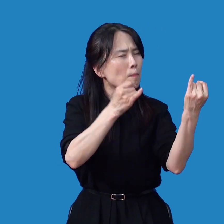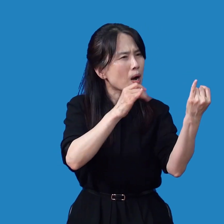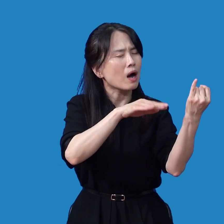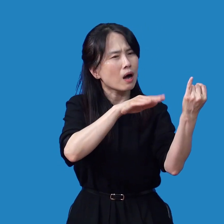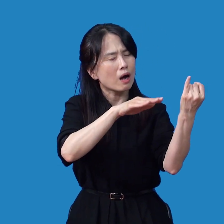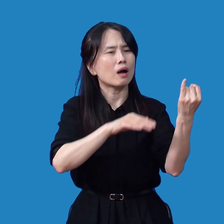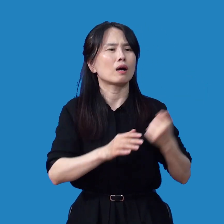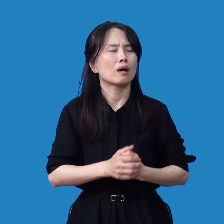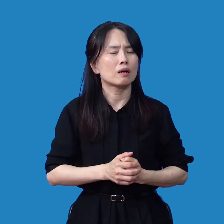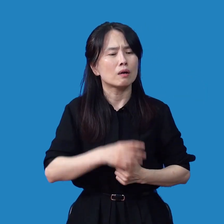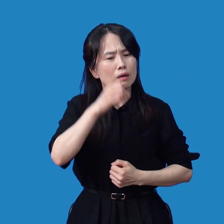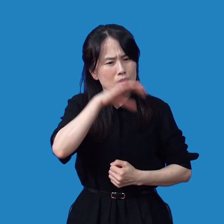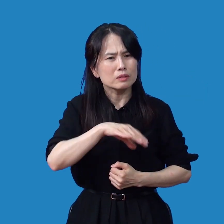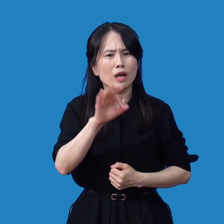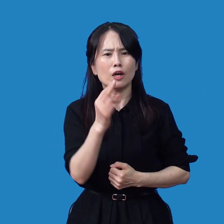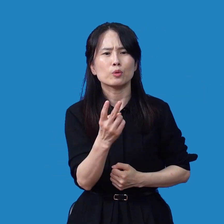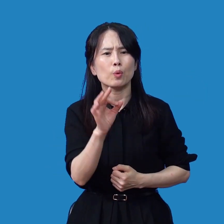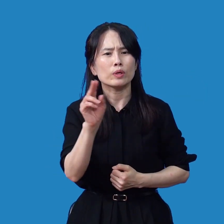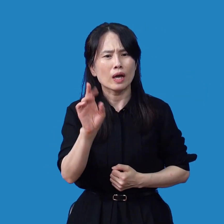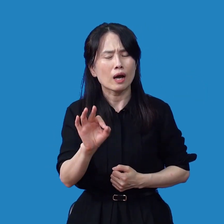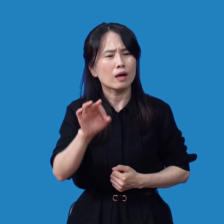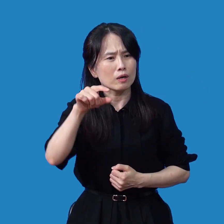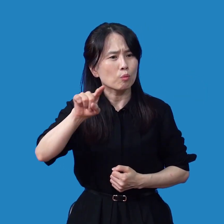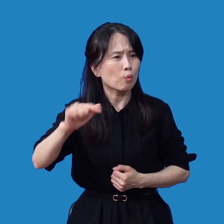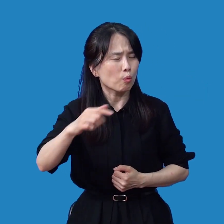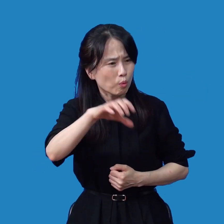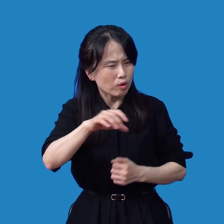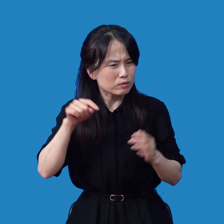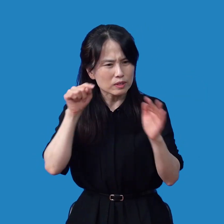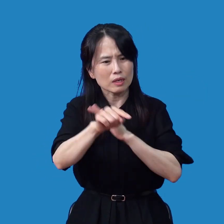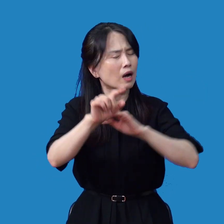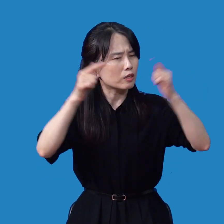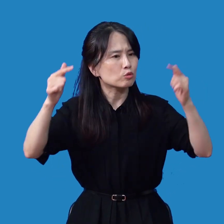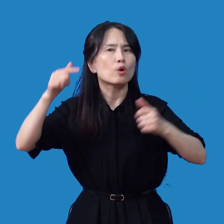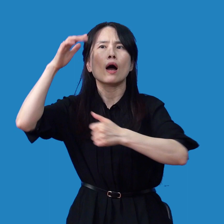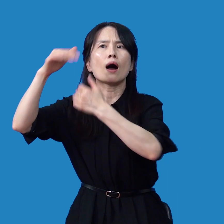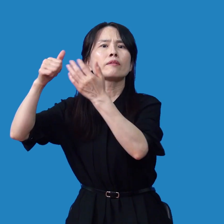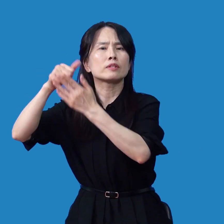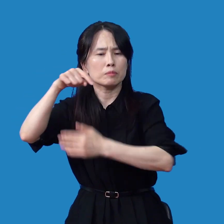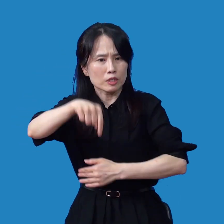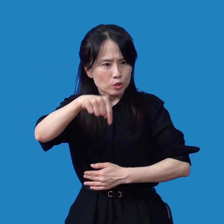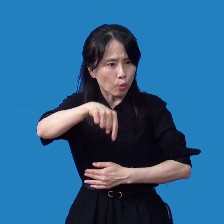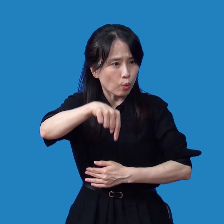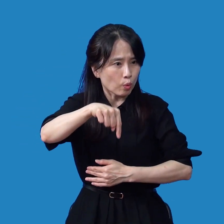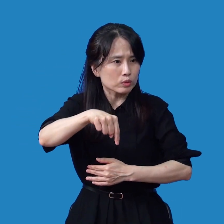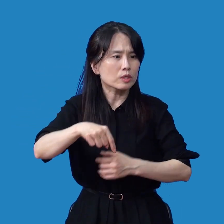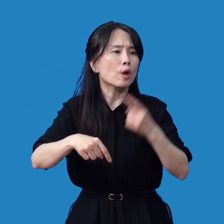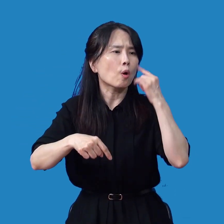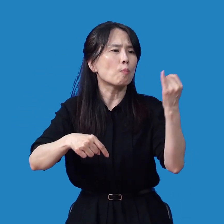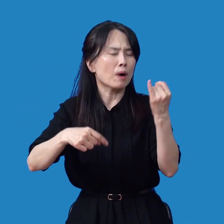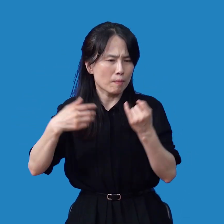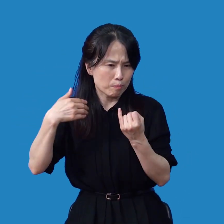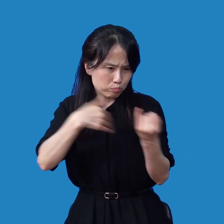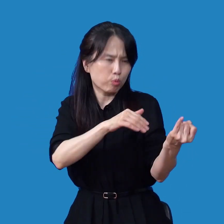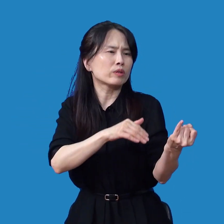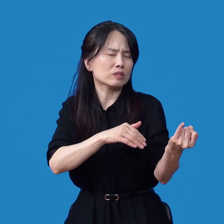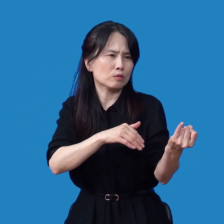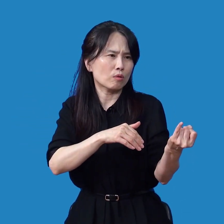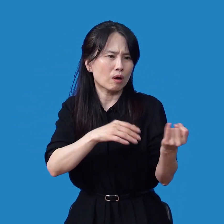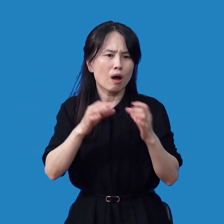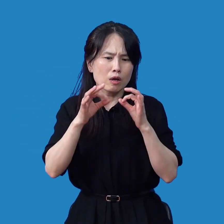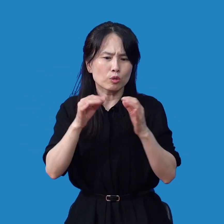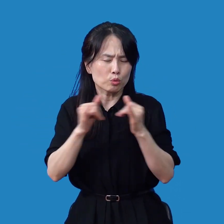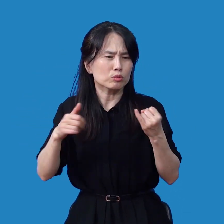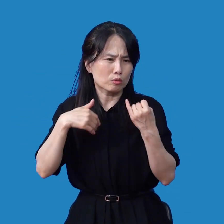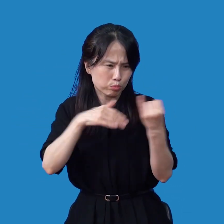엄마는 그냥 요양원에 가신 것이 아니고 하나님이 엄마를 선교사로 요양원에 파송하신 거예요. 지금 그